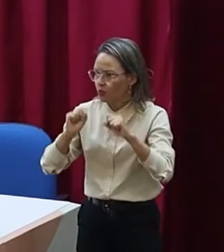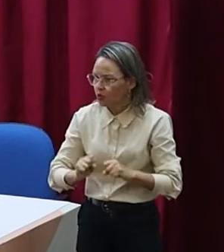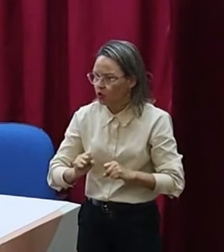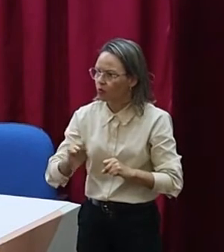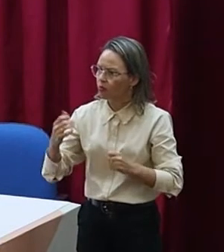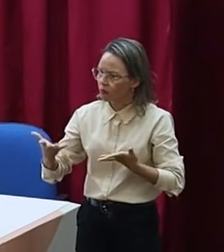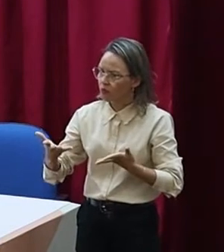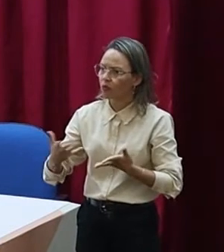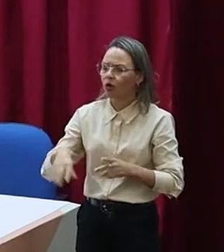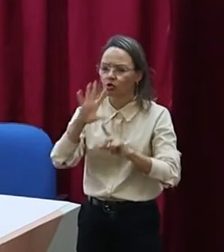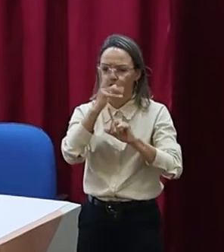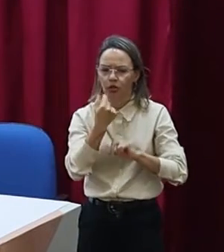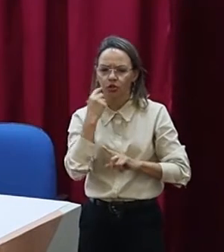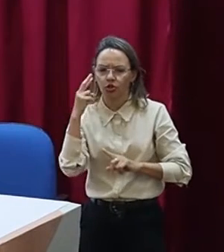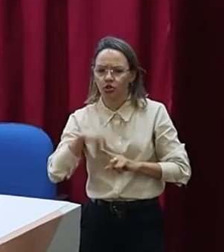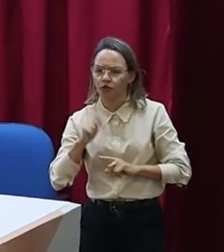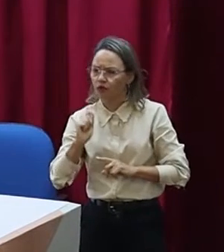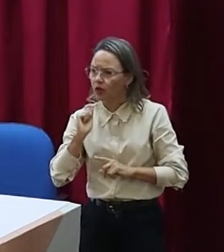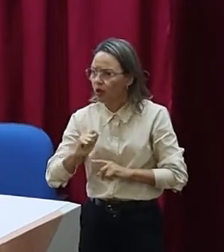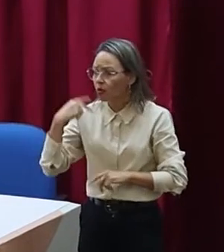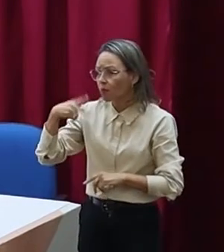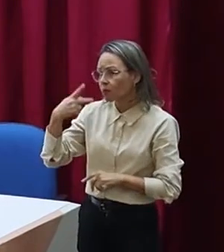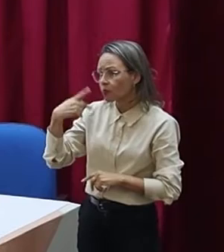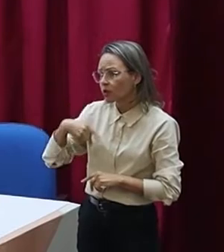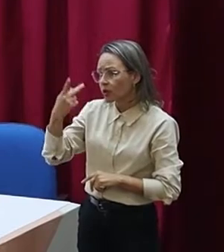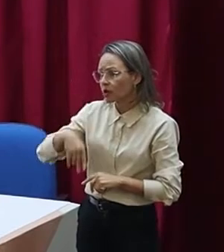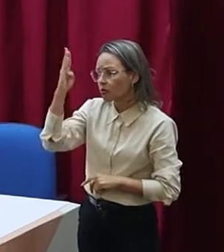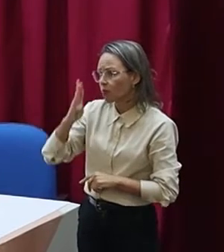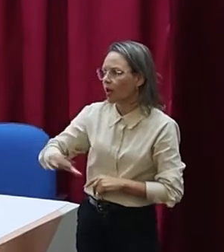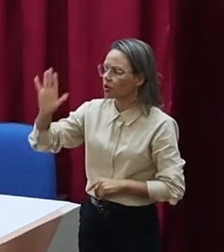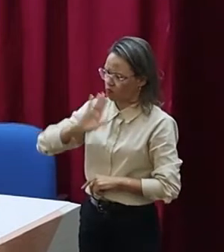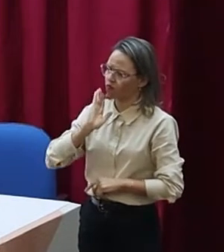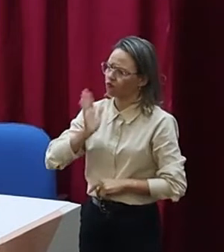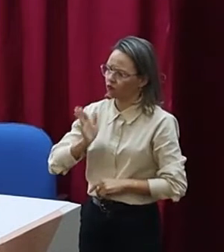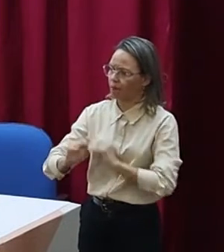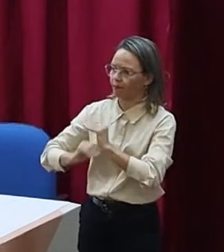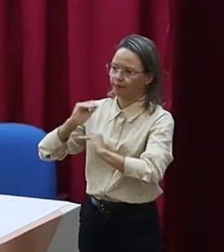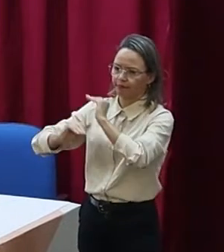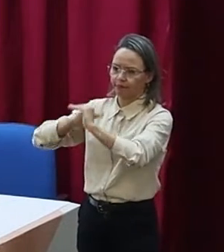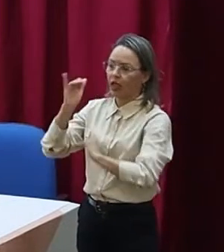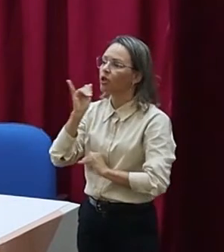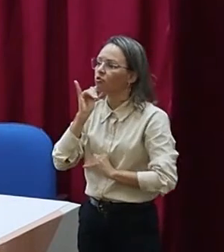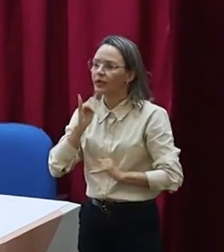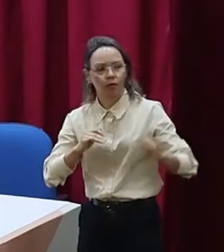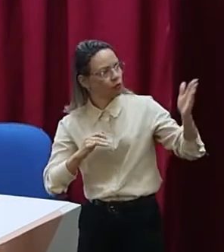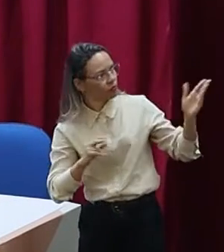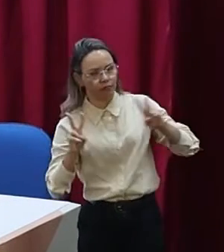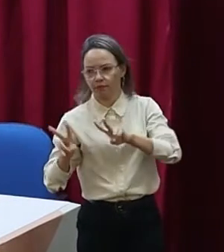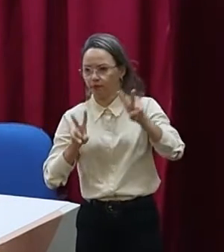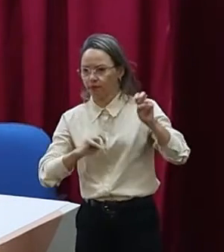o estado da arte das pesquisas em direito linguístico e em políticas linguísticas no Brasil já evoluiu bastante. E aqui ela traz um exemplo. Ela diz assim,